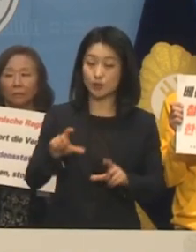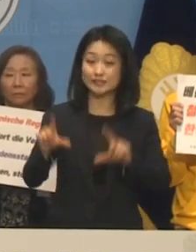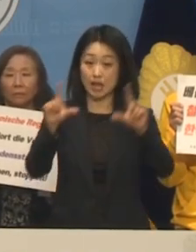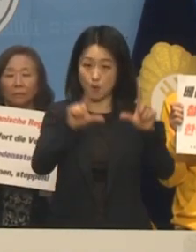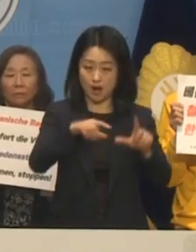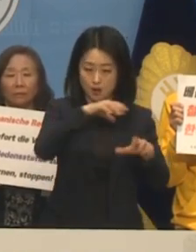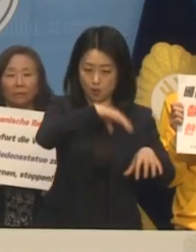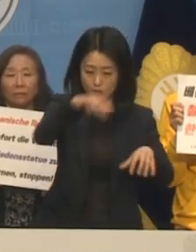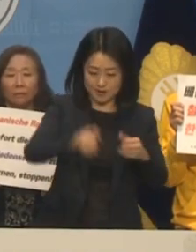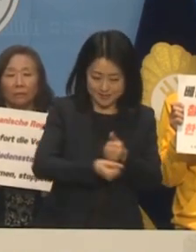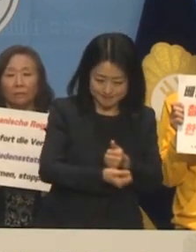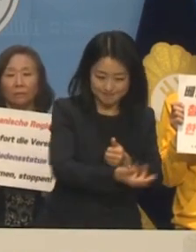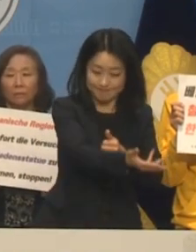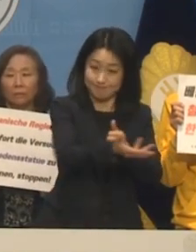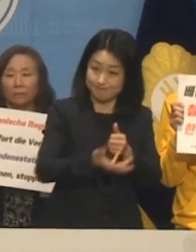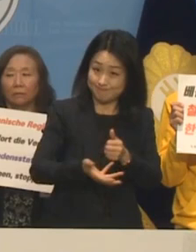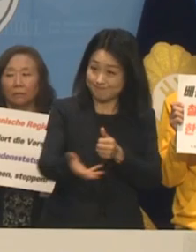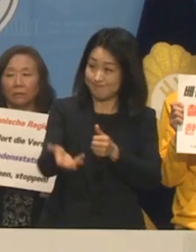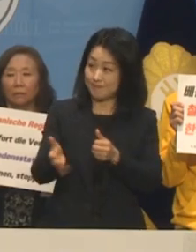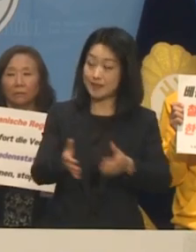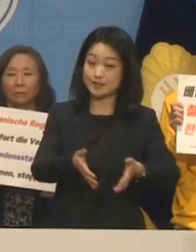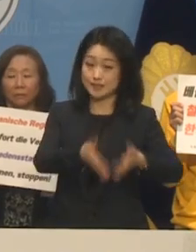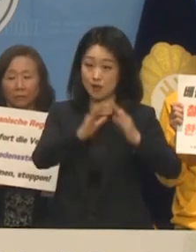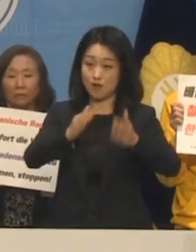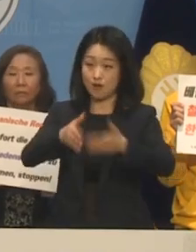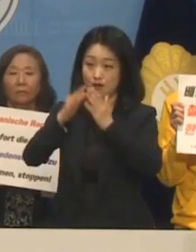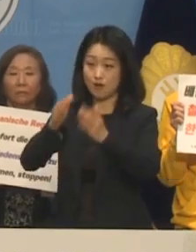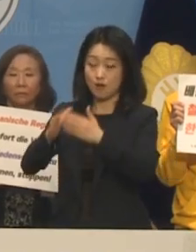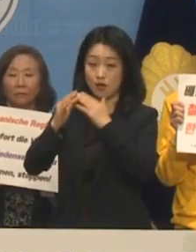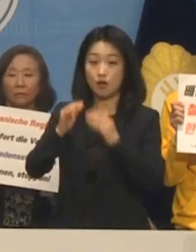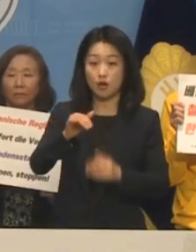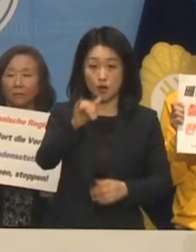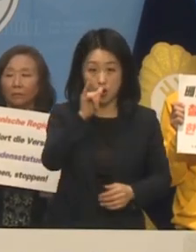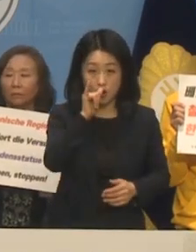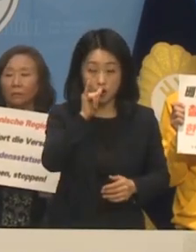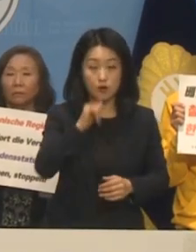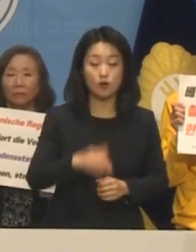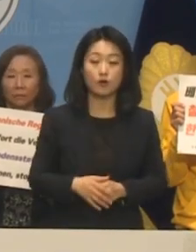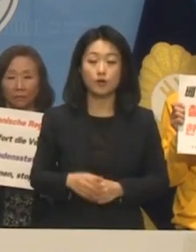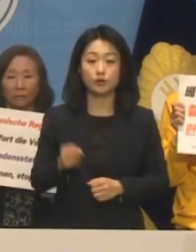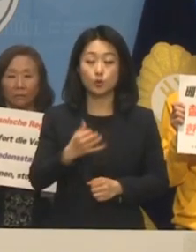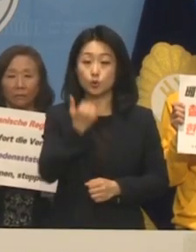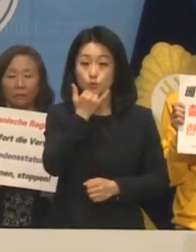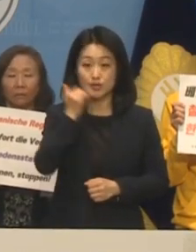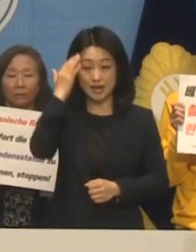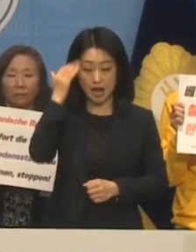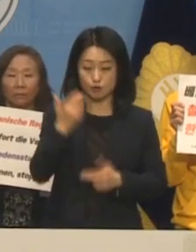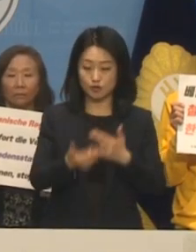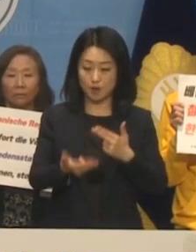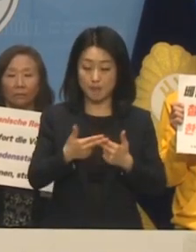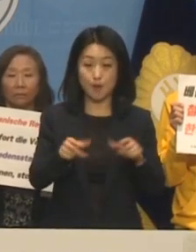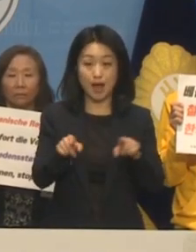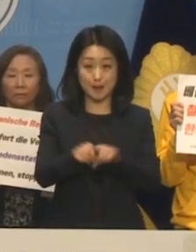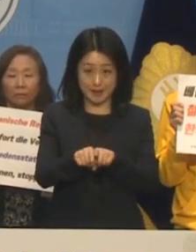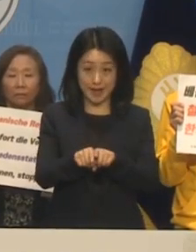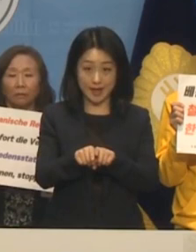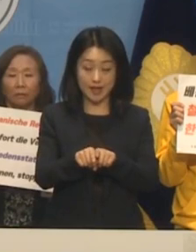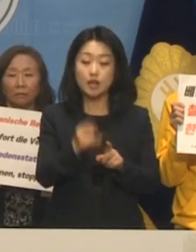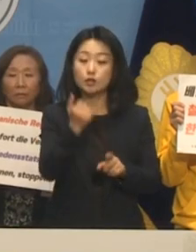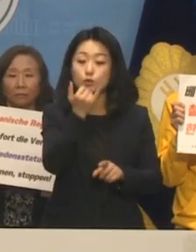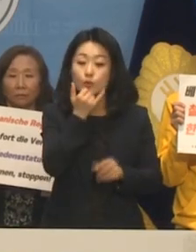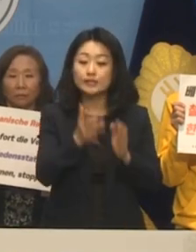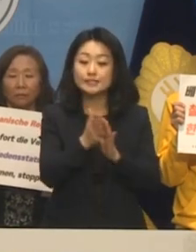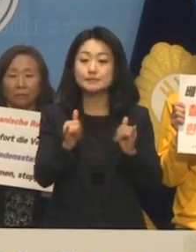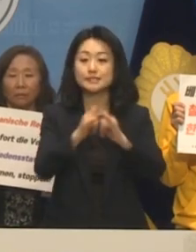속에 세우는 그런 활동들을 진행을 하고 있고요. 또 코리아 협의회와 함께 연대해서 독일 시민사회들이